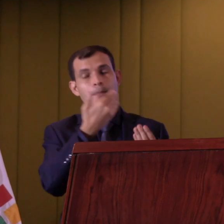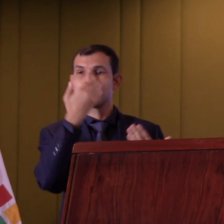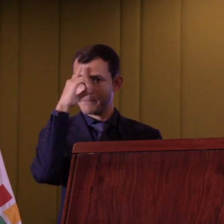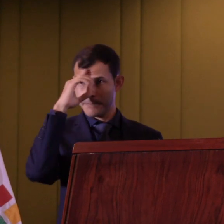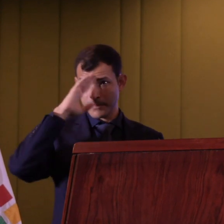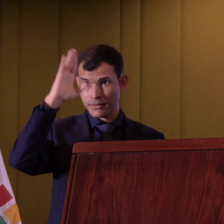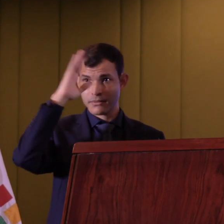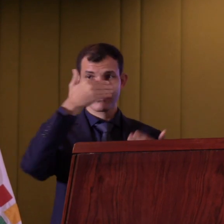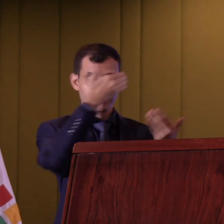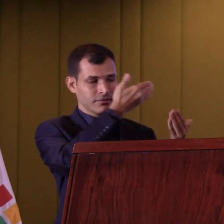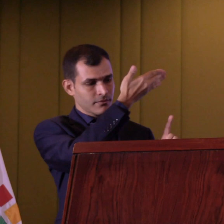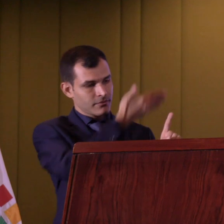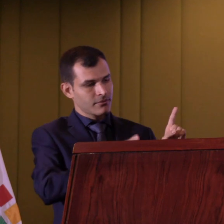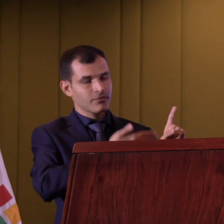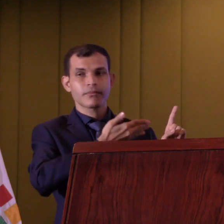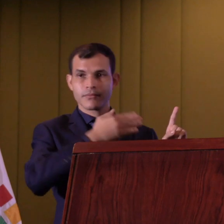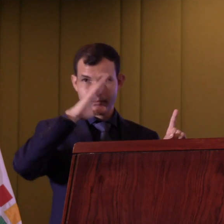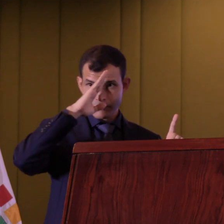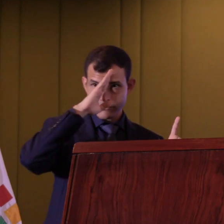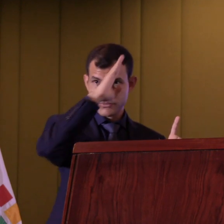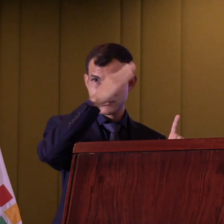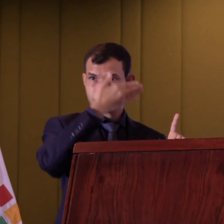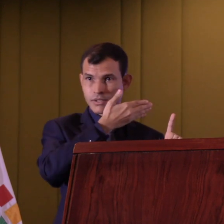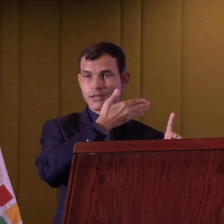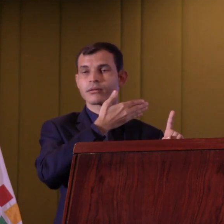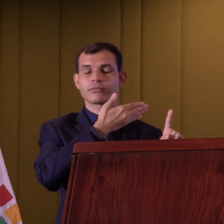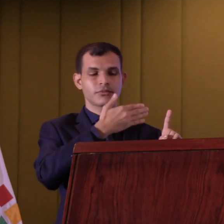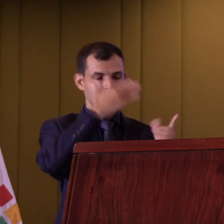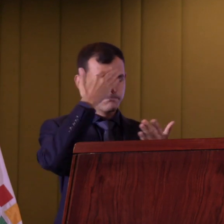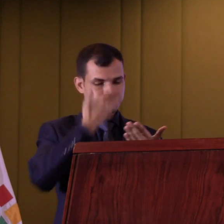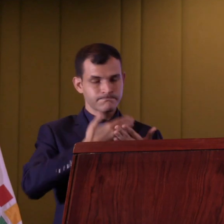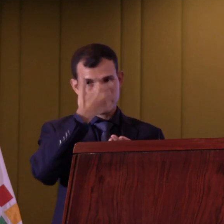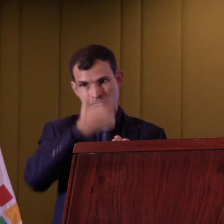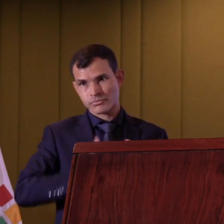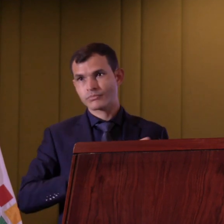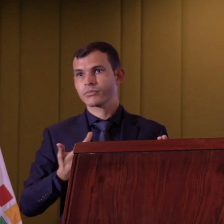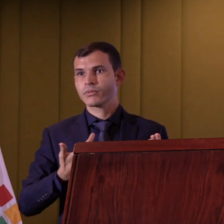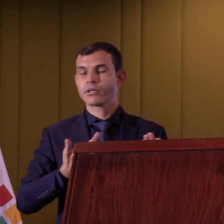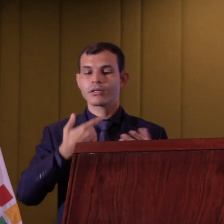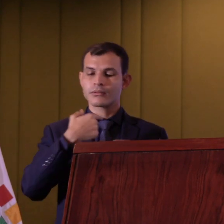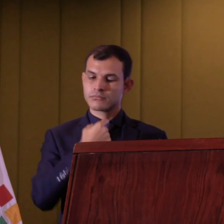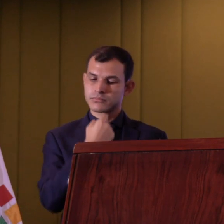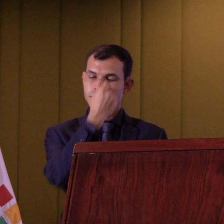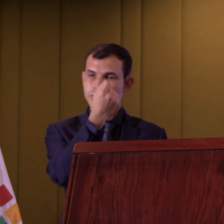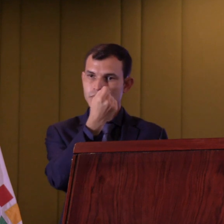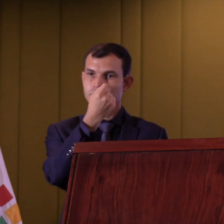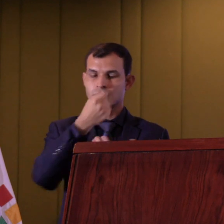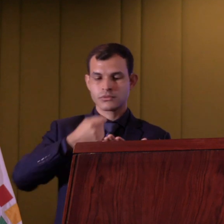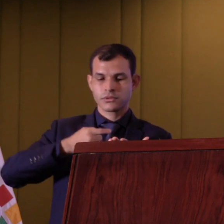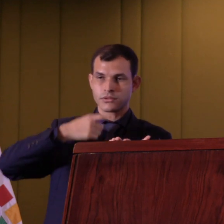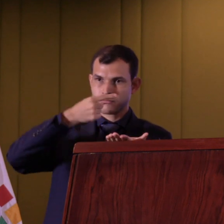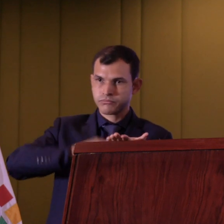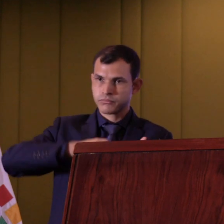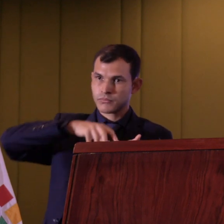presidente da República, Jair Bolsonaro, pela confiança em mim depositado ao nomear-me para o nobre e digno cargo